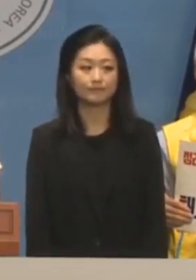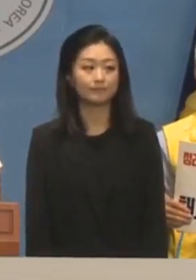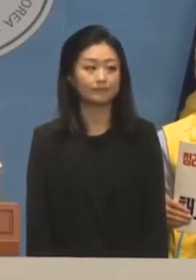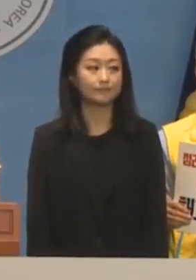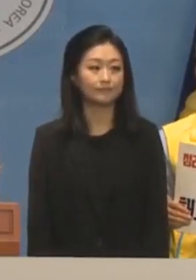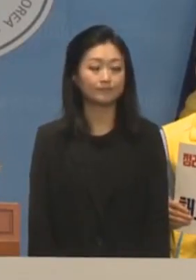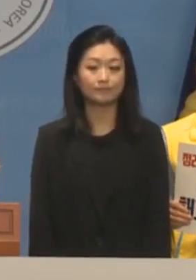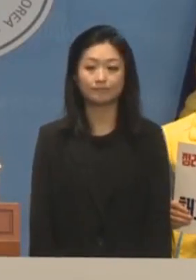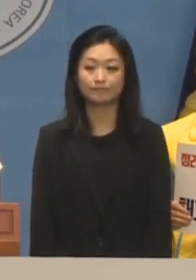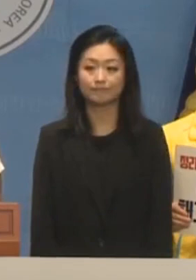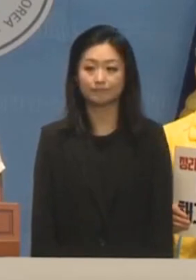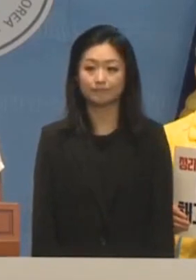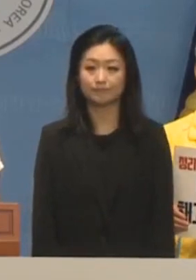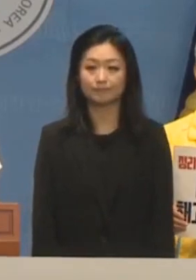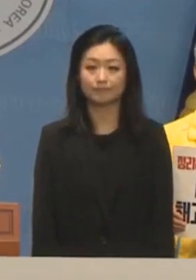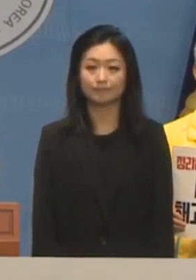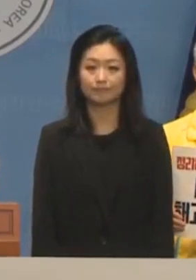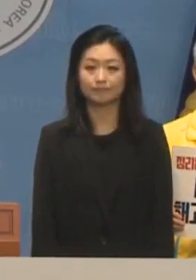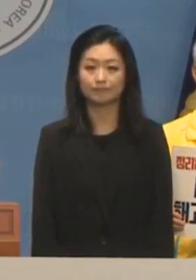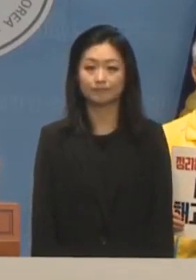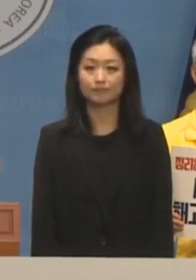네,